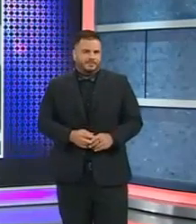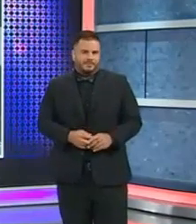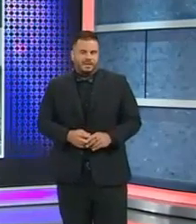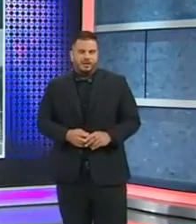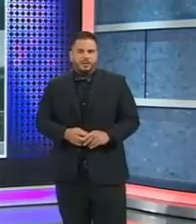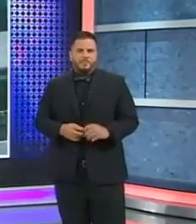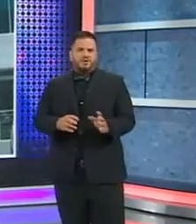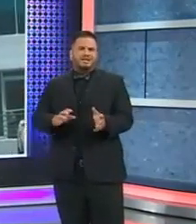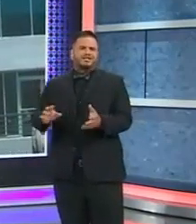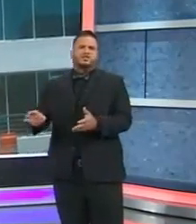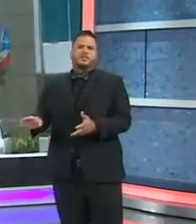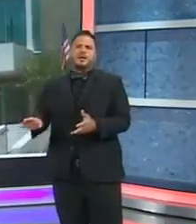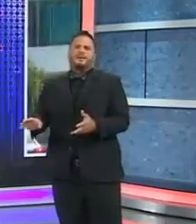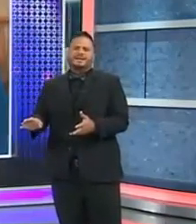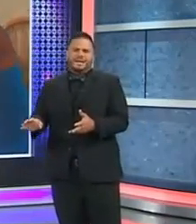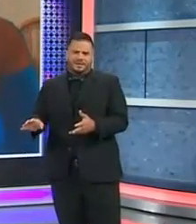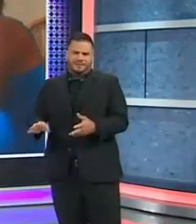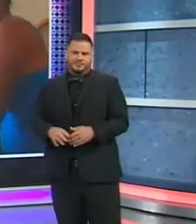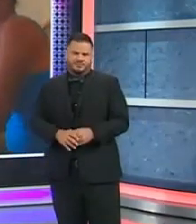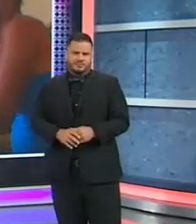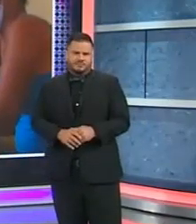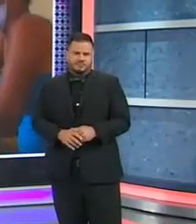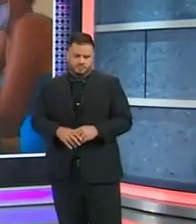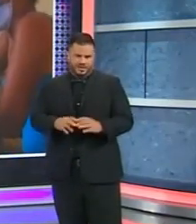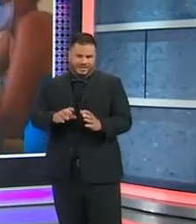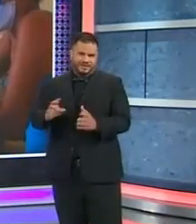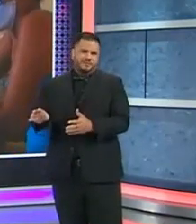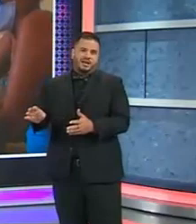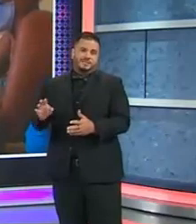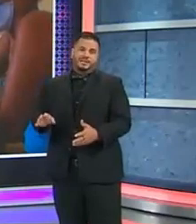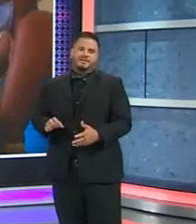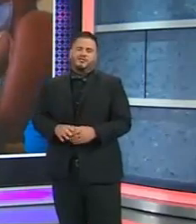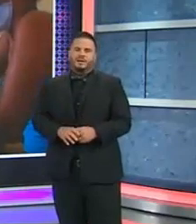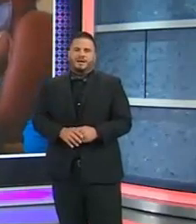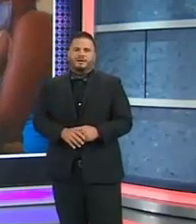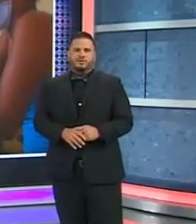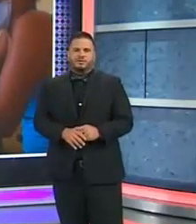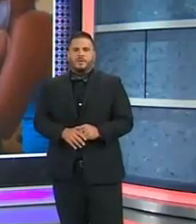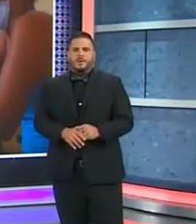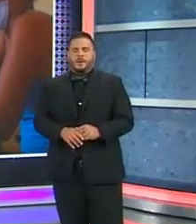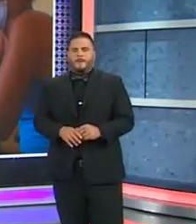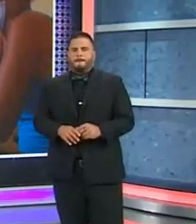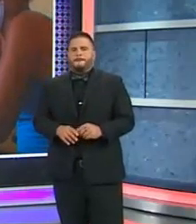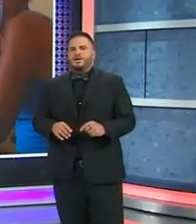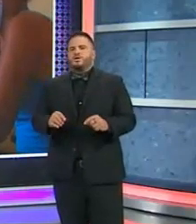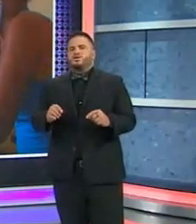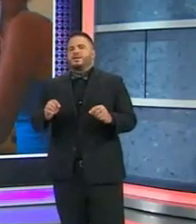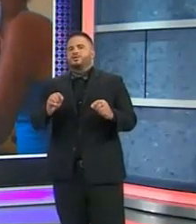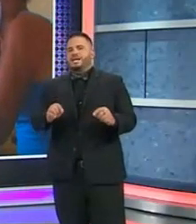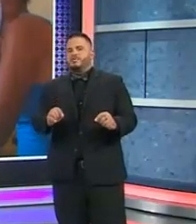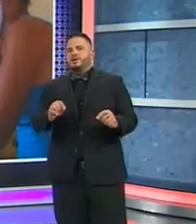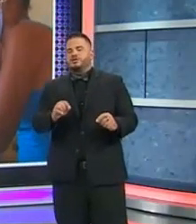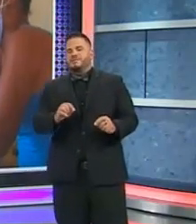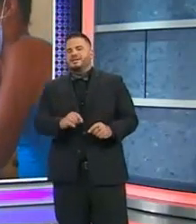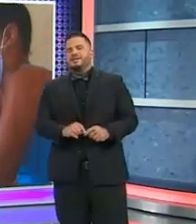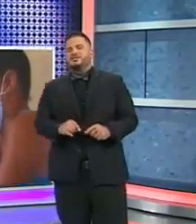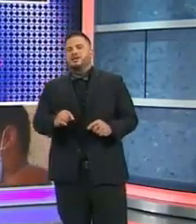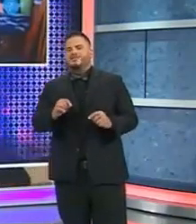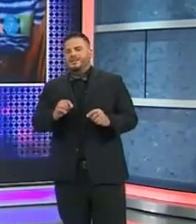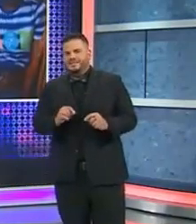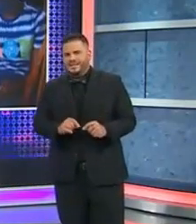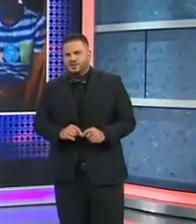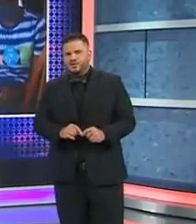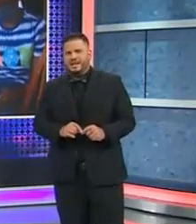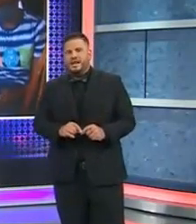distancia. Pero no tanto por la pandemia, porque sabíamos que la pandemia complicaba todo. Pero nuestro equipo hizo una